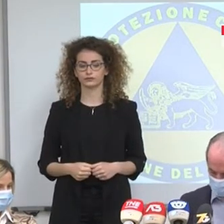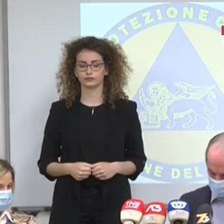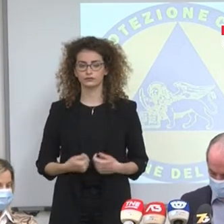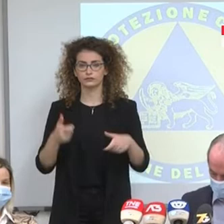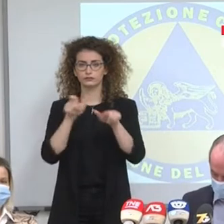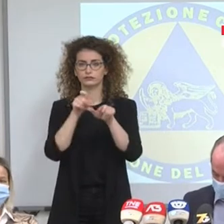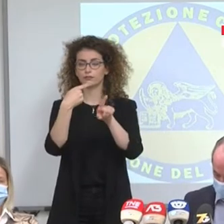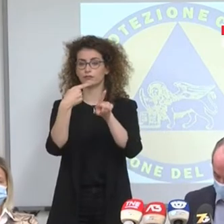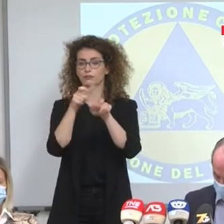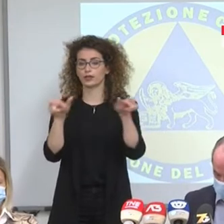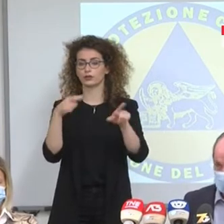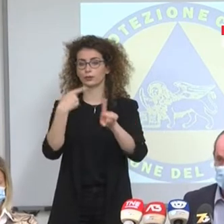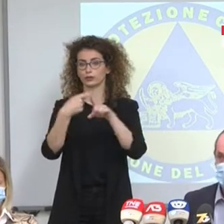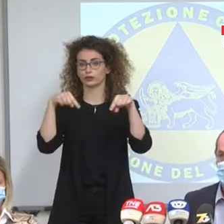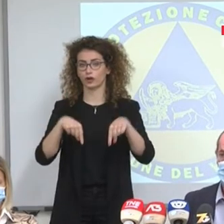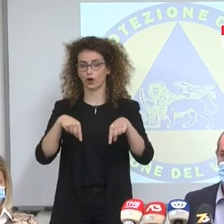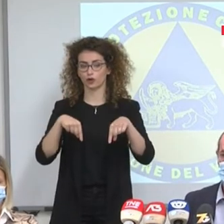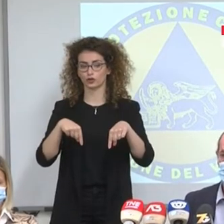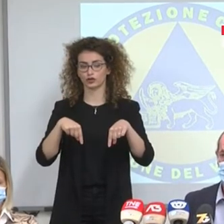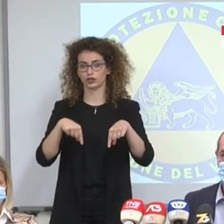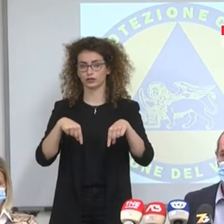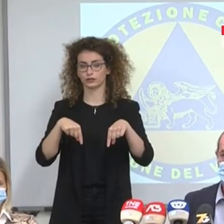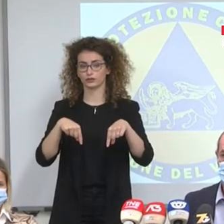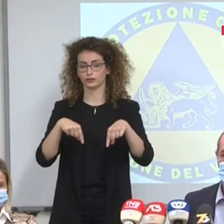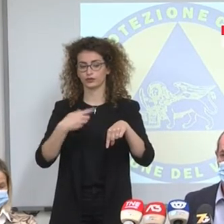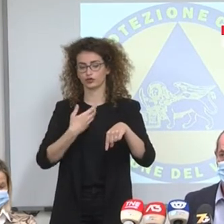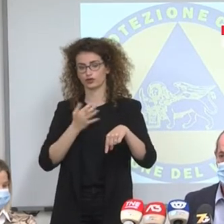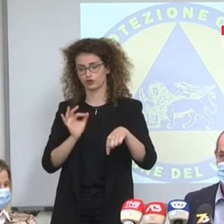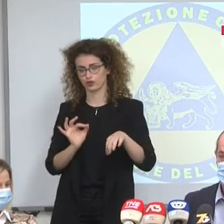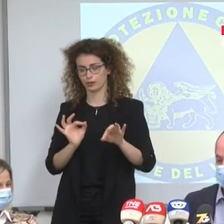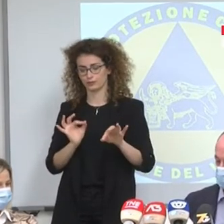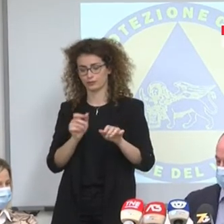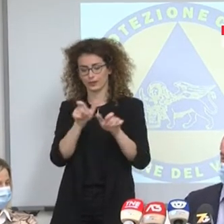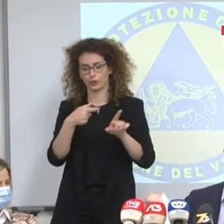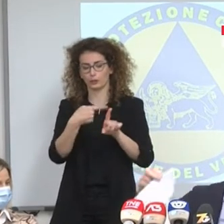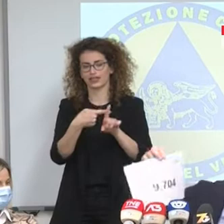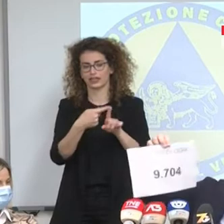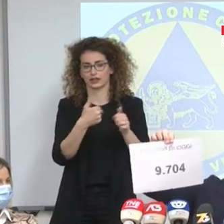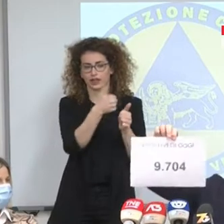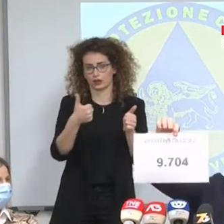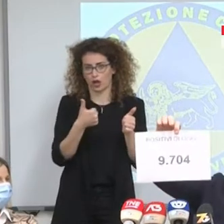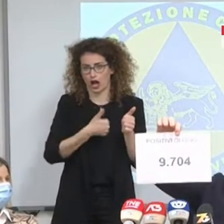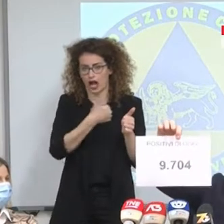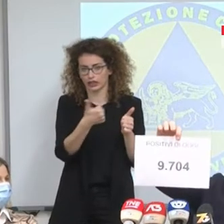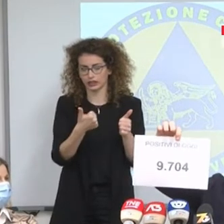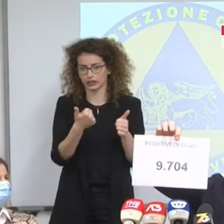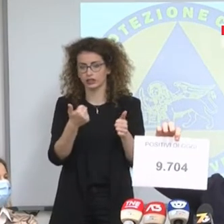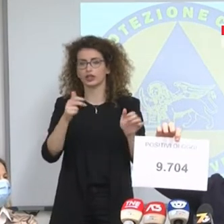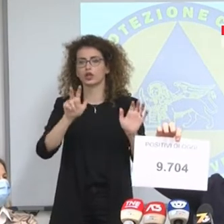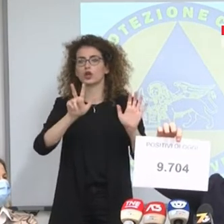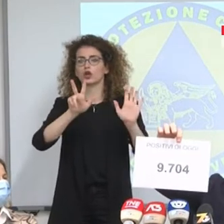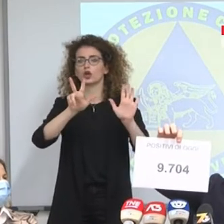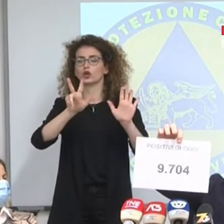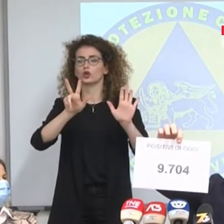I positivi di oggi, cioè quindi quelli che sono positivi isolati, sono 9.007, vedete questo è un dato